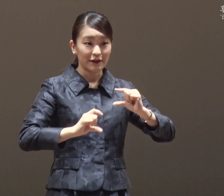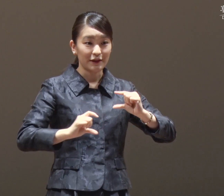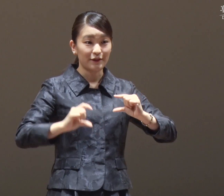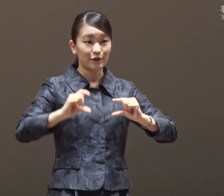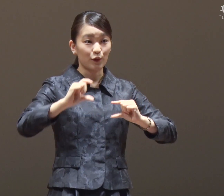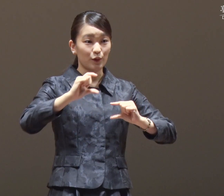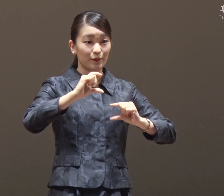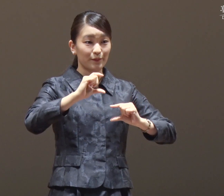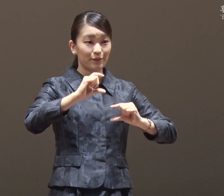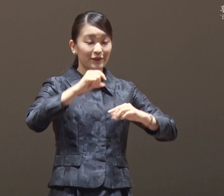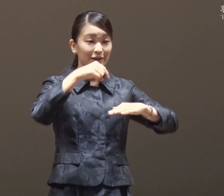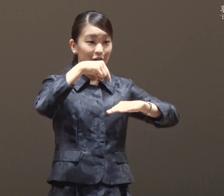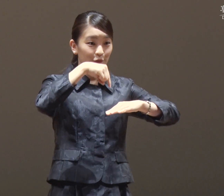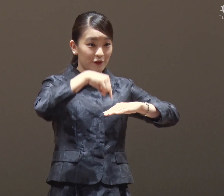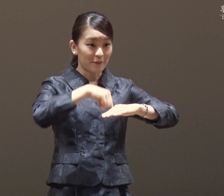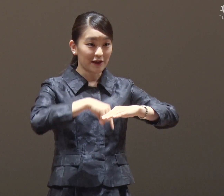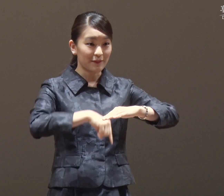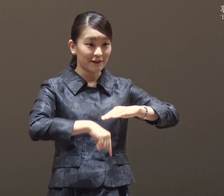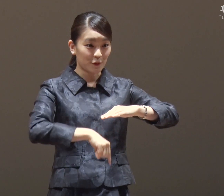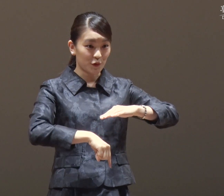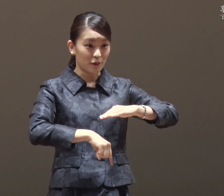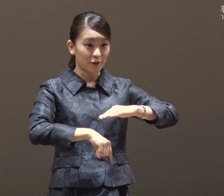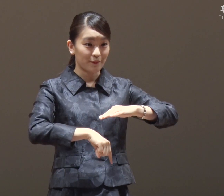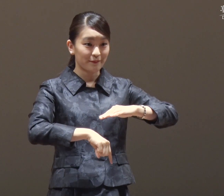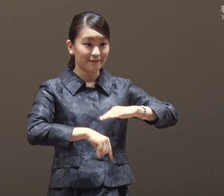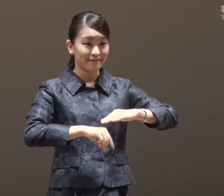一緒深まりますこと